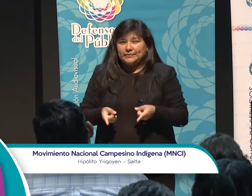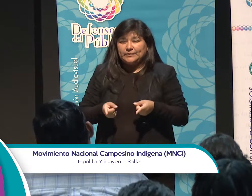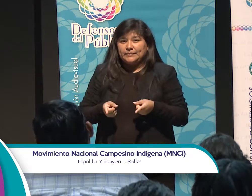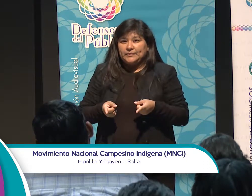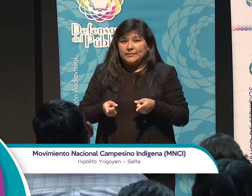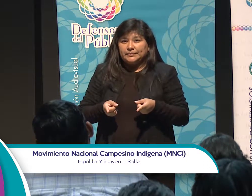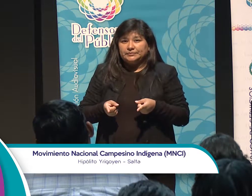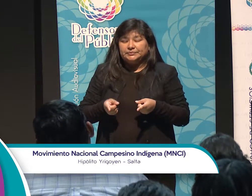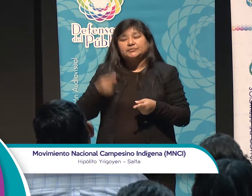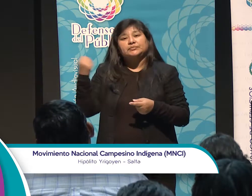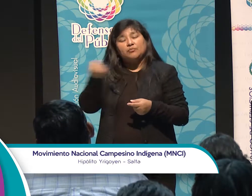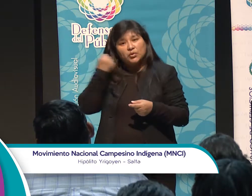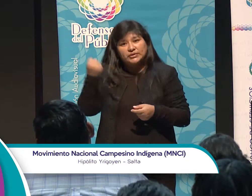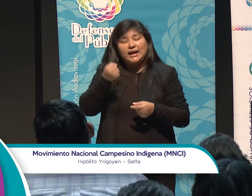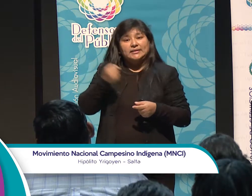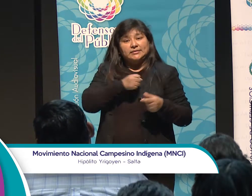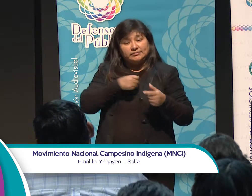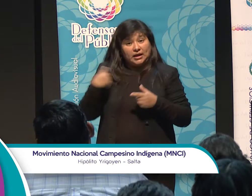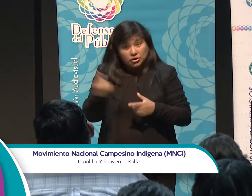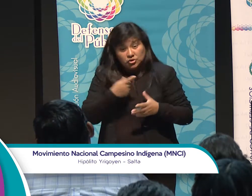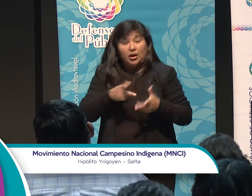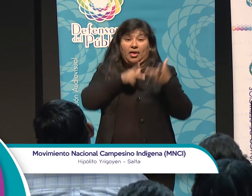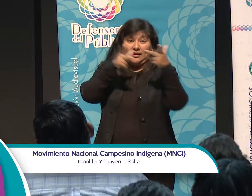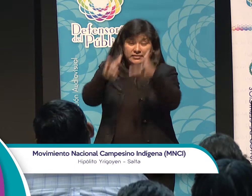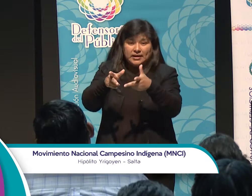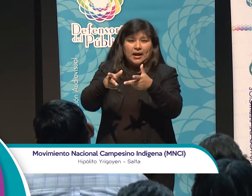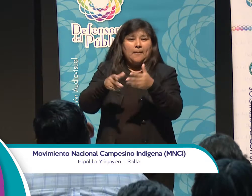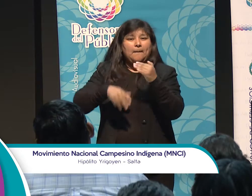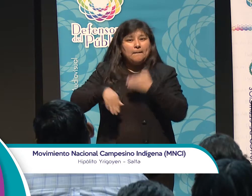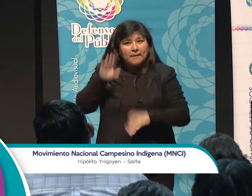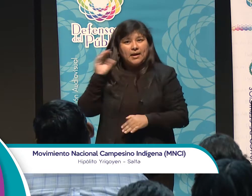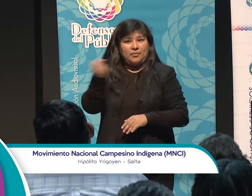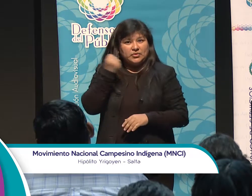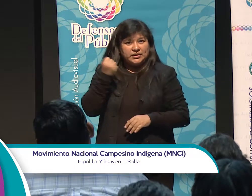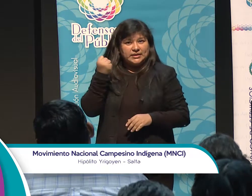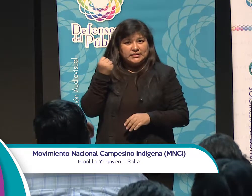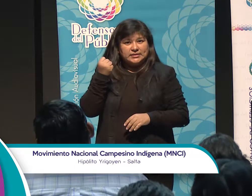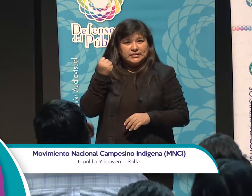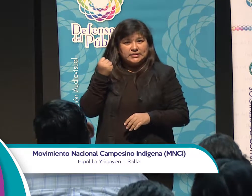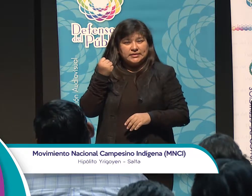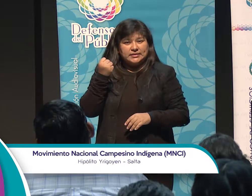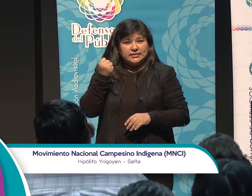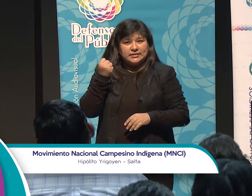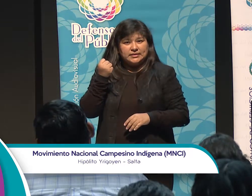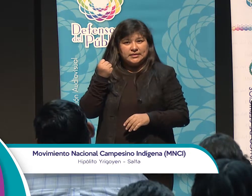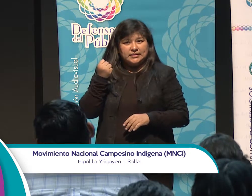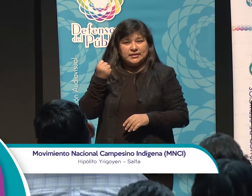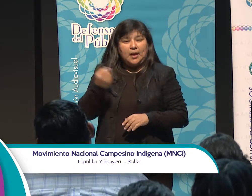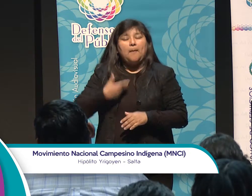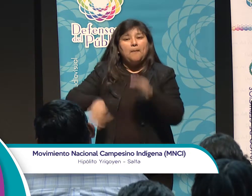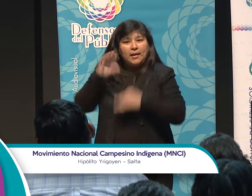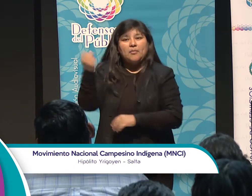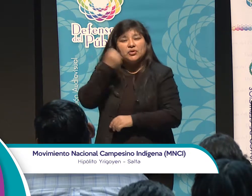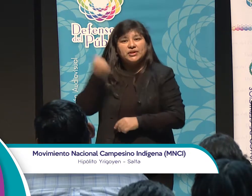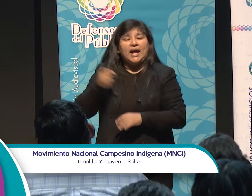es fundamental para nosotros que se sigan abriendo los programas para seguir accediendo